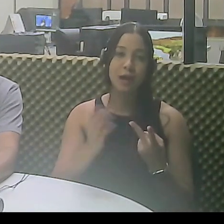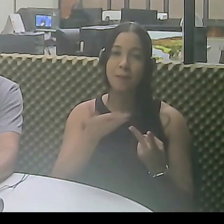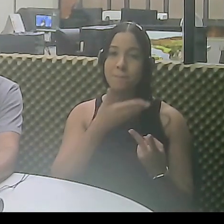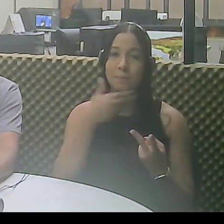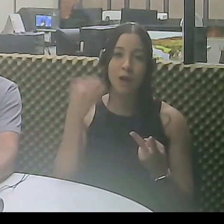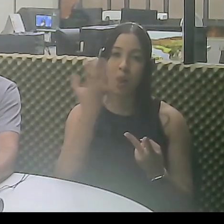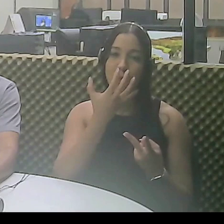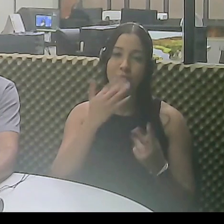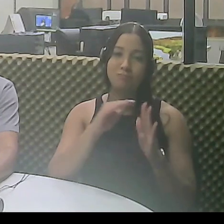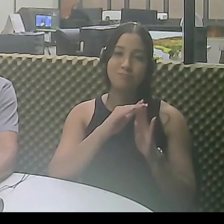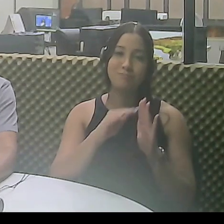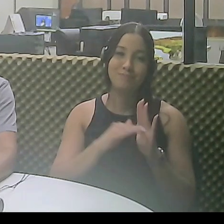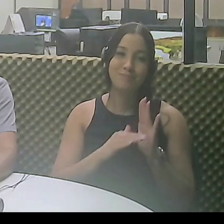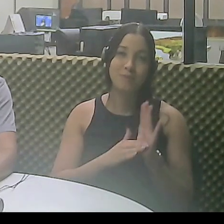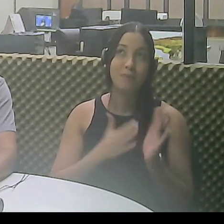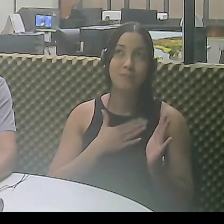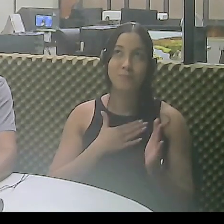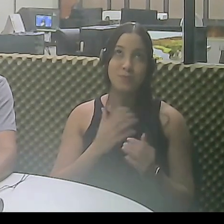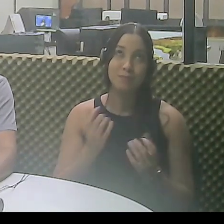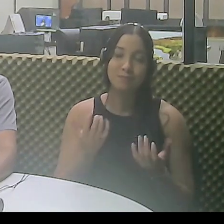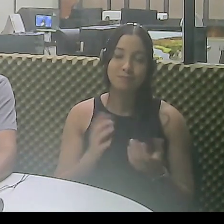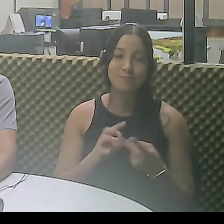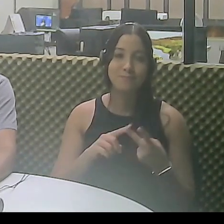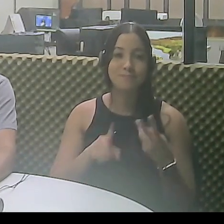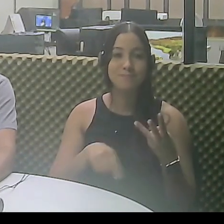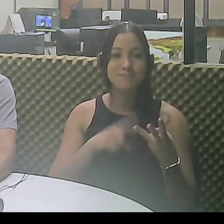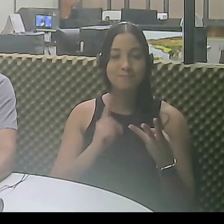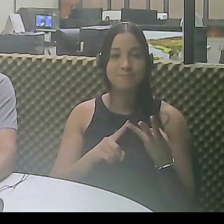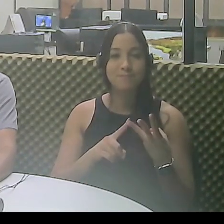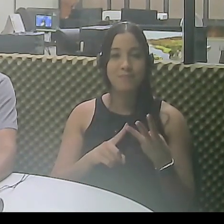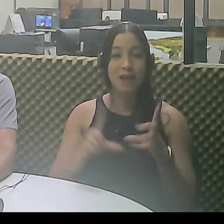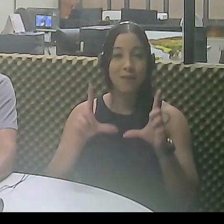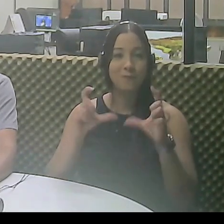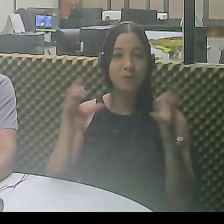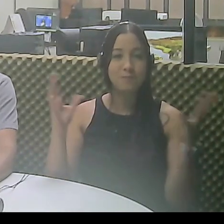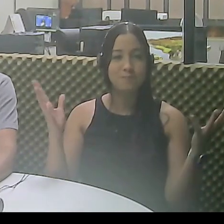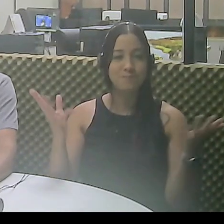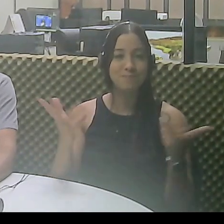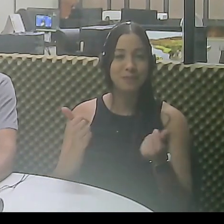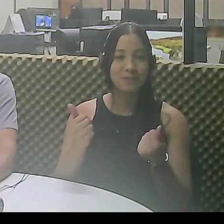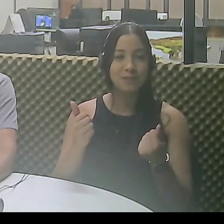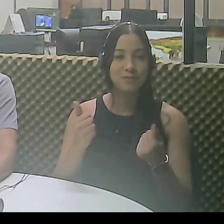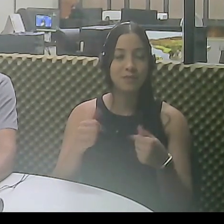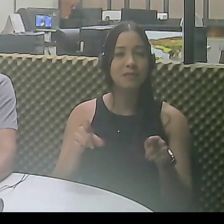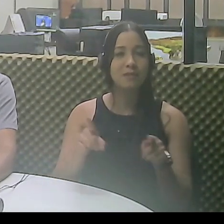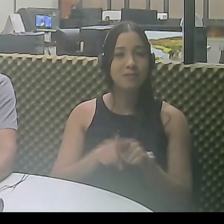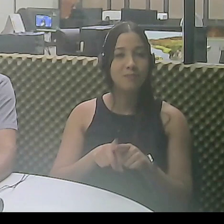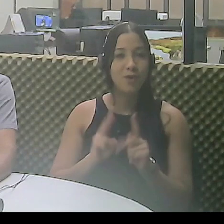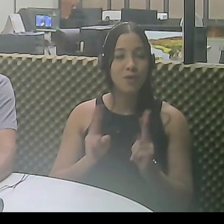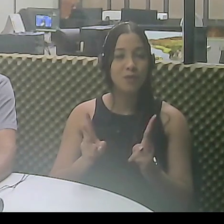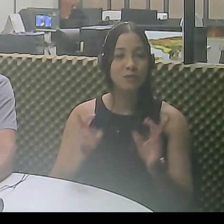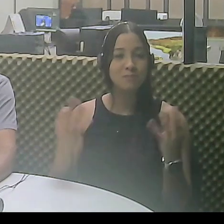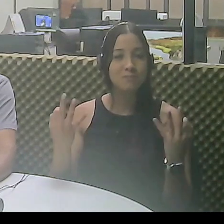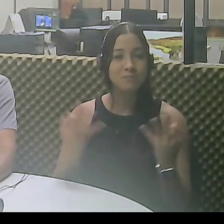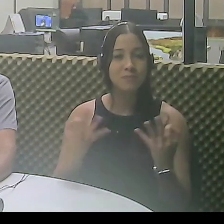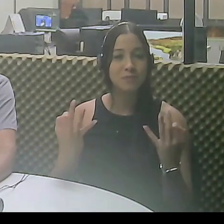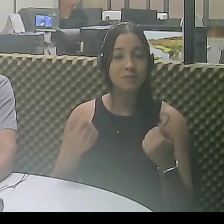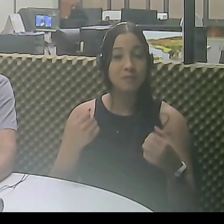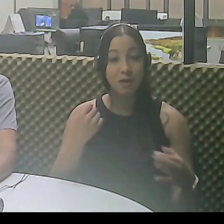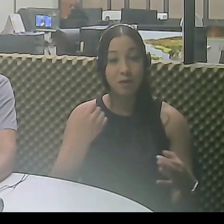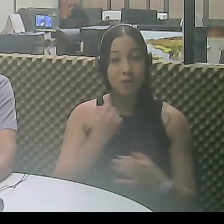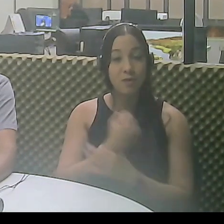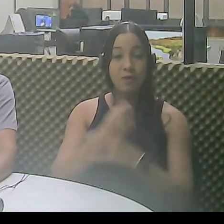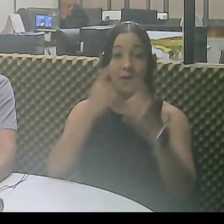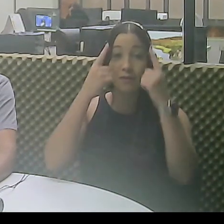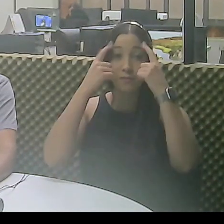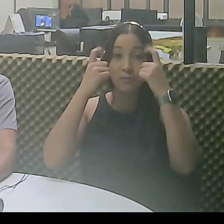do mundo. A minha, óbvio. E faz aquela selfie maravilhosa. E pra continuar maravilhosa, se protege de